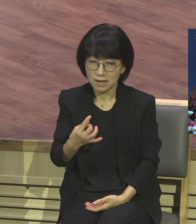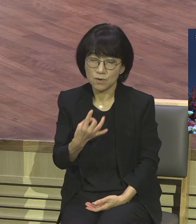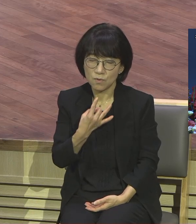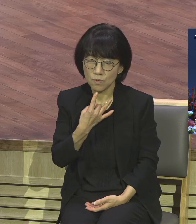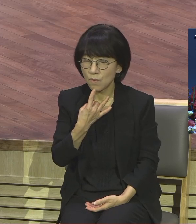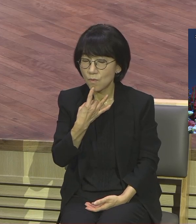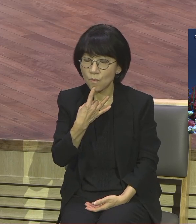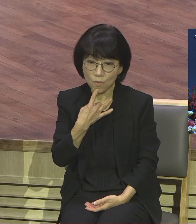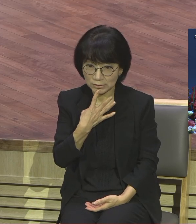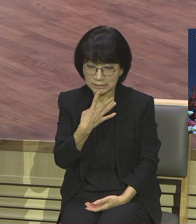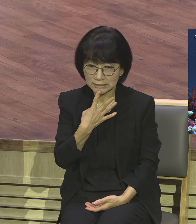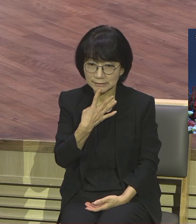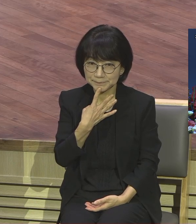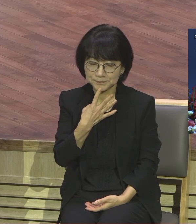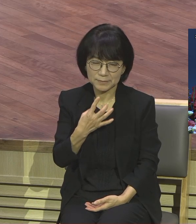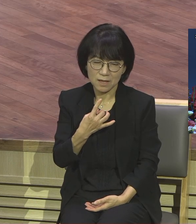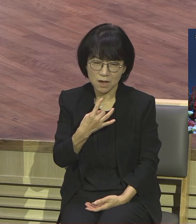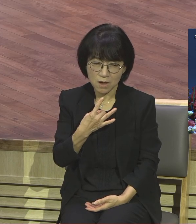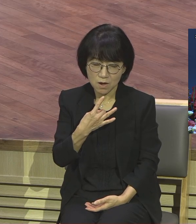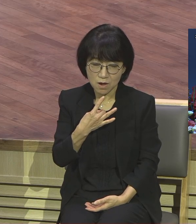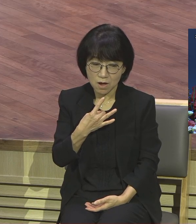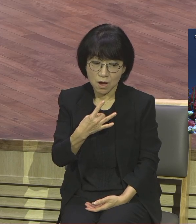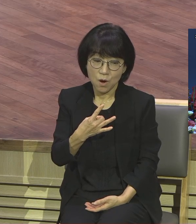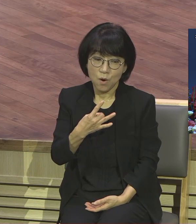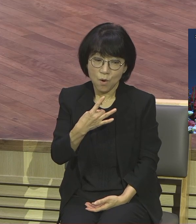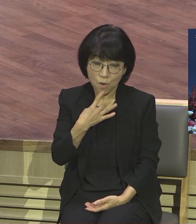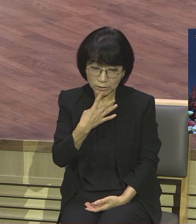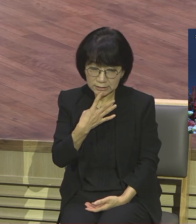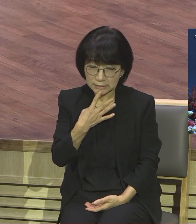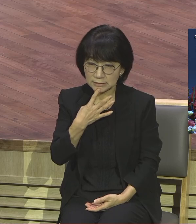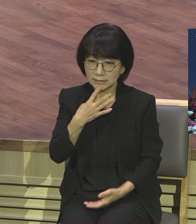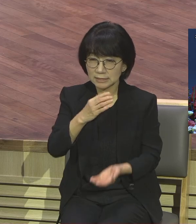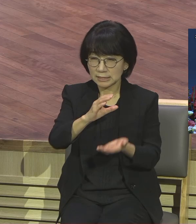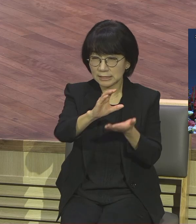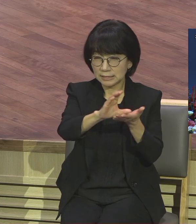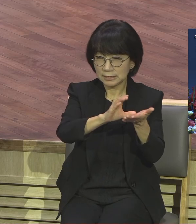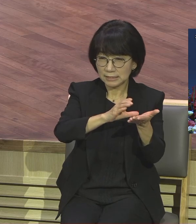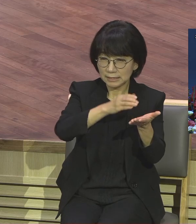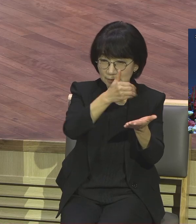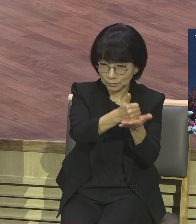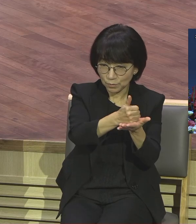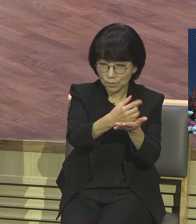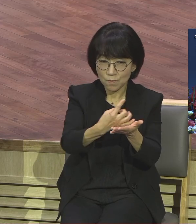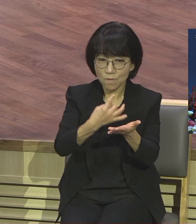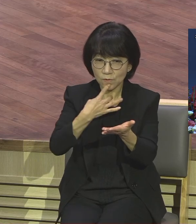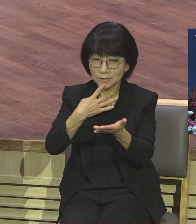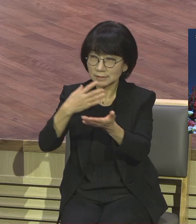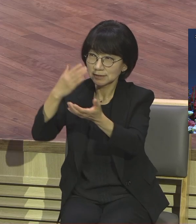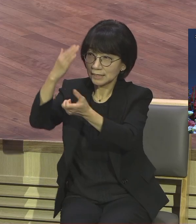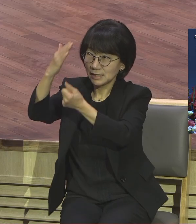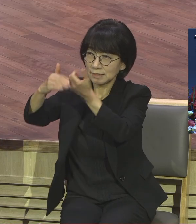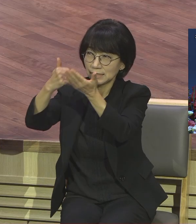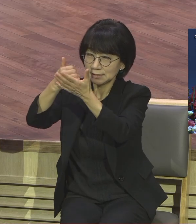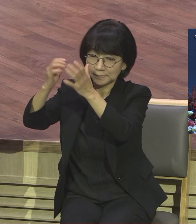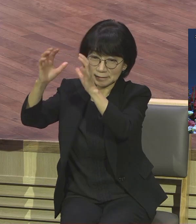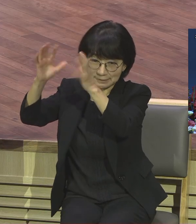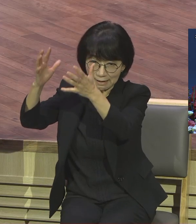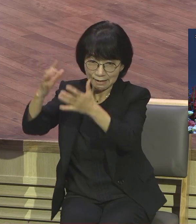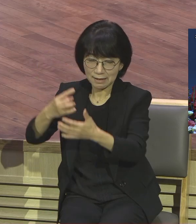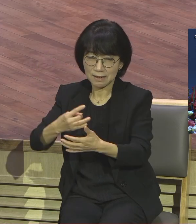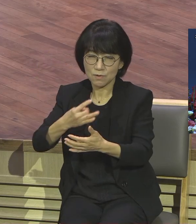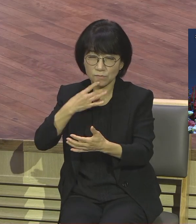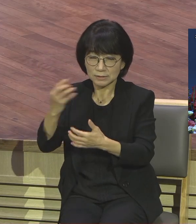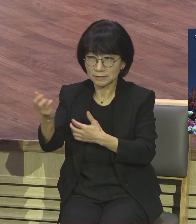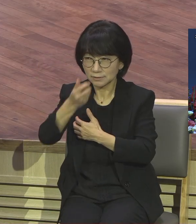됩니다. 삼오직 아시겠죠? 오직 그리스도, 오직 하나님 나라, 오직 성령 충만 삼오직입니다.